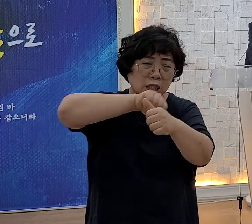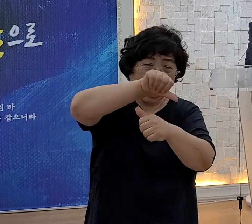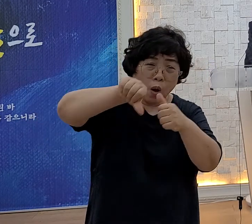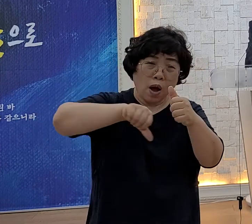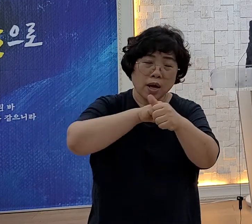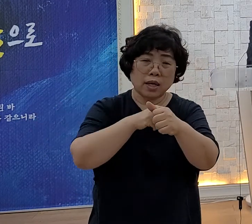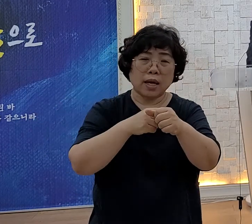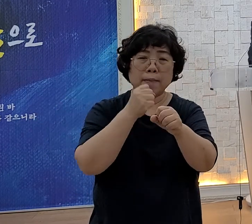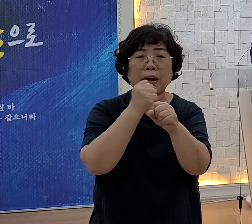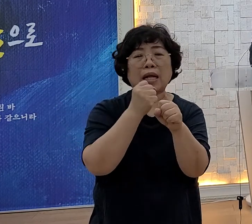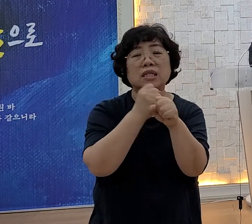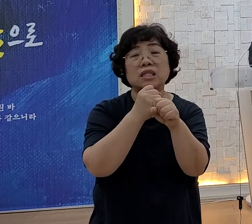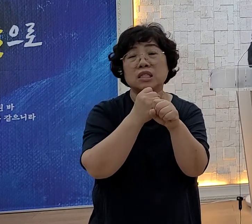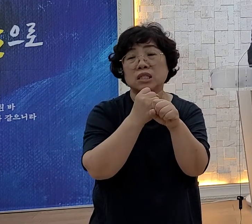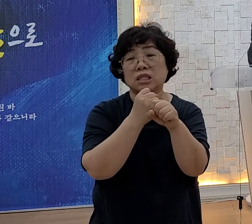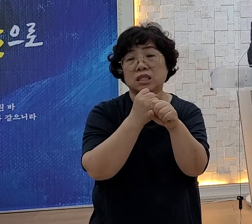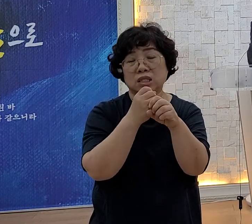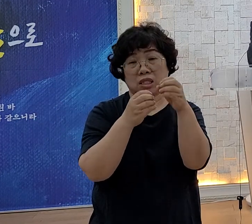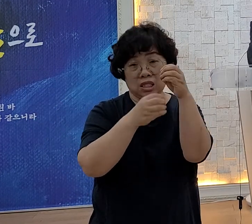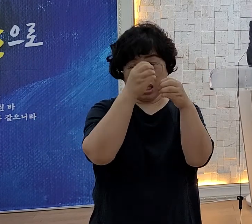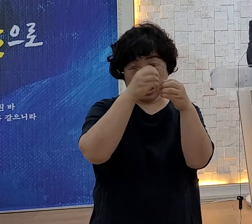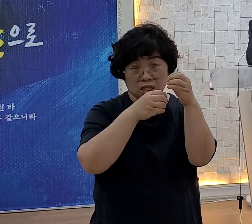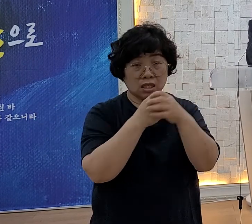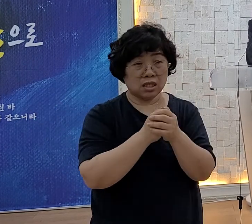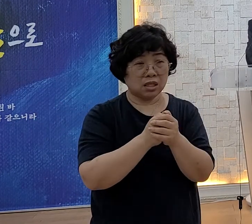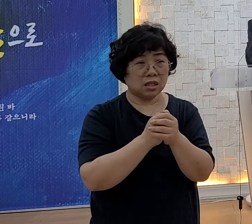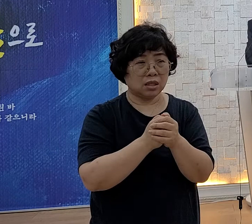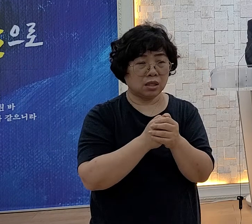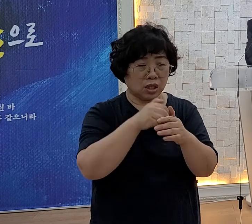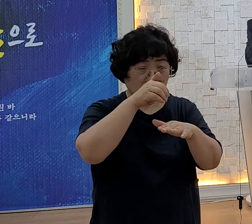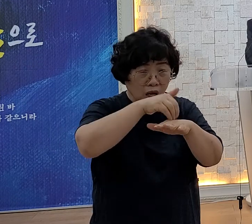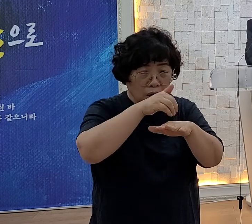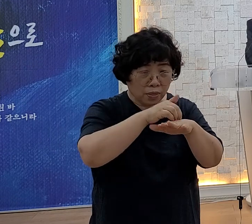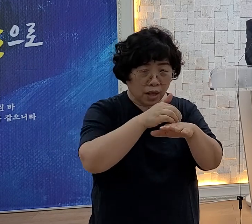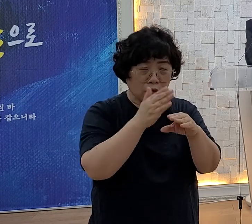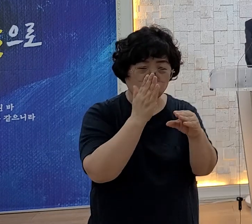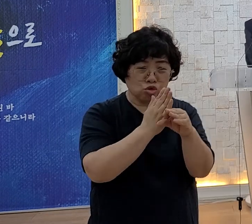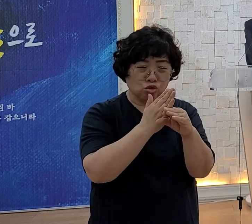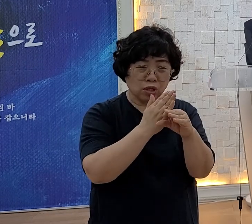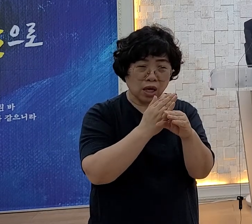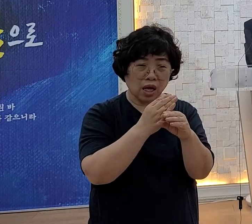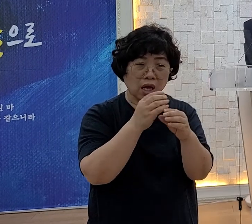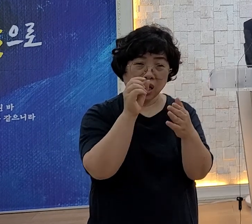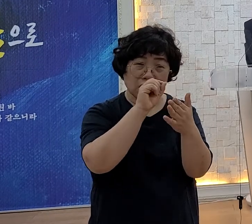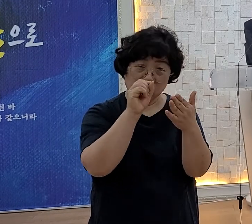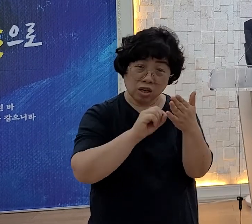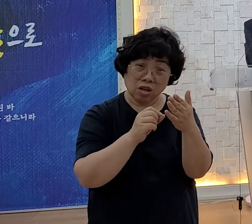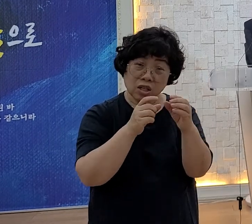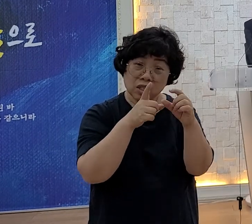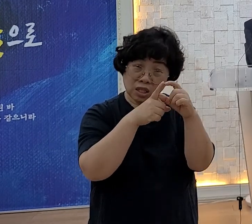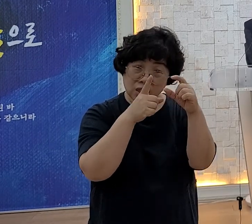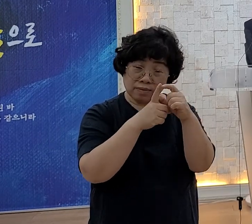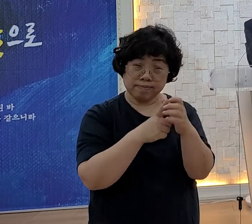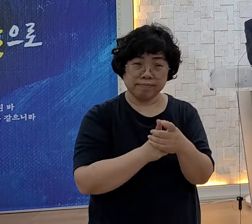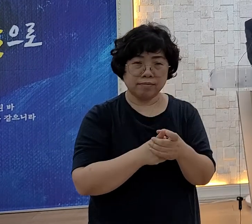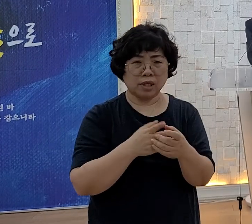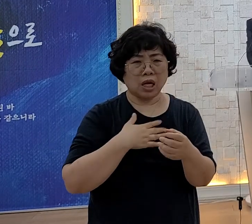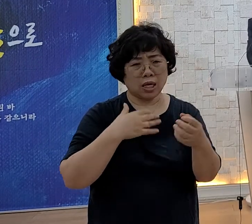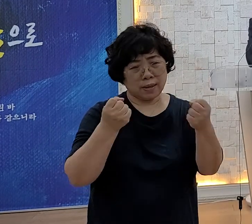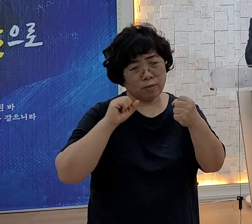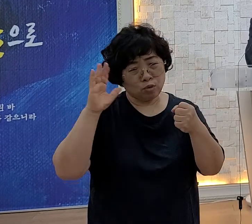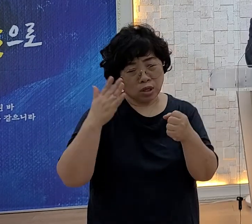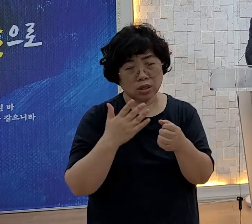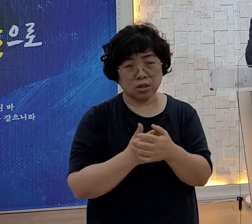그 고통과 힘듦과 연단 가운데 나의 힘이 되신 여호와 내가 주님을